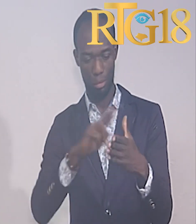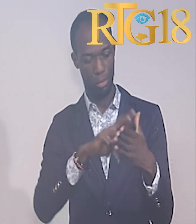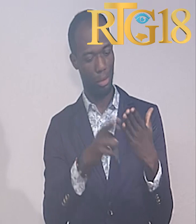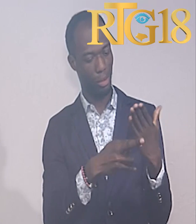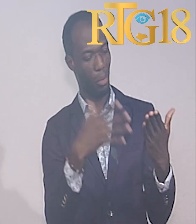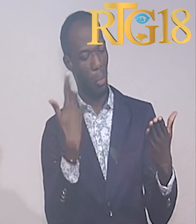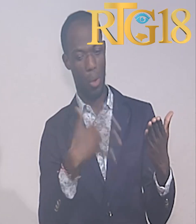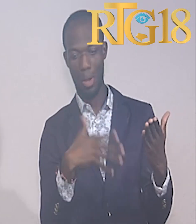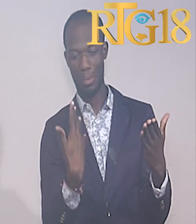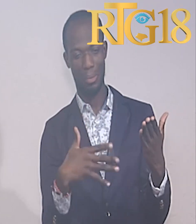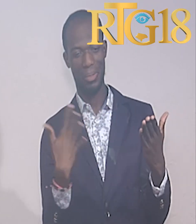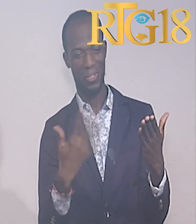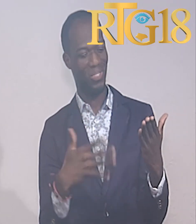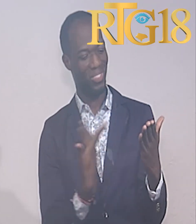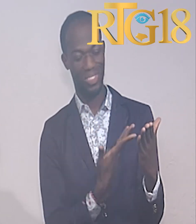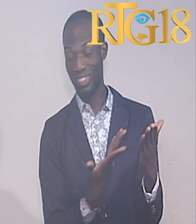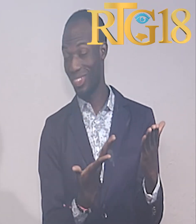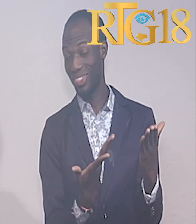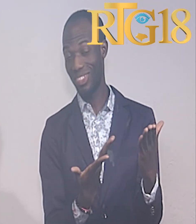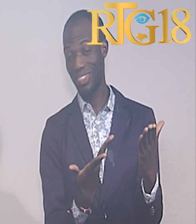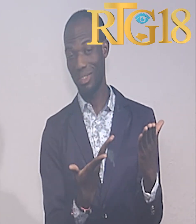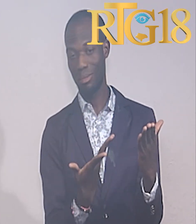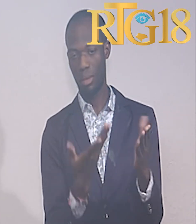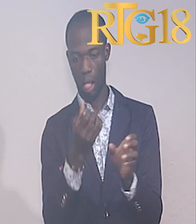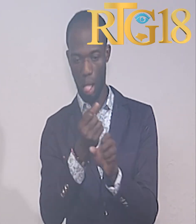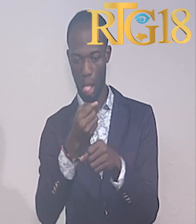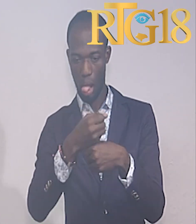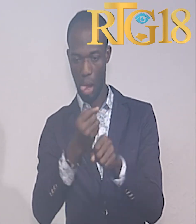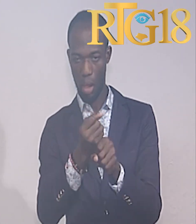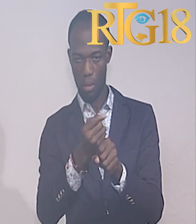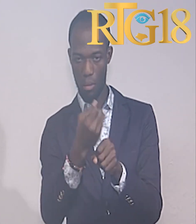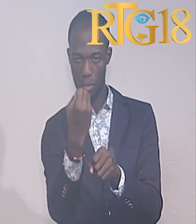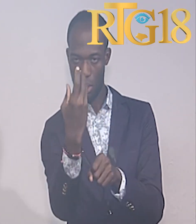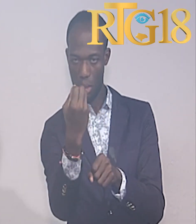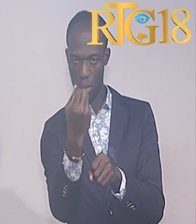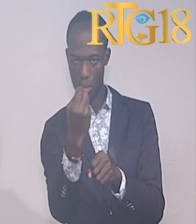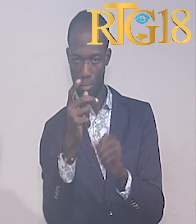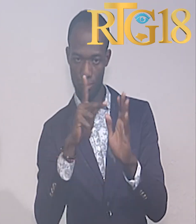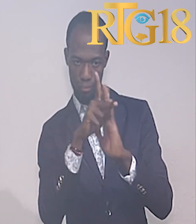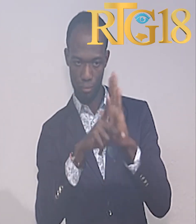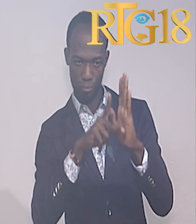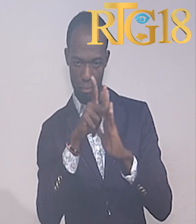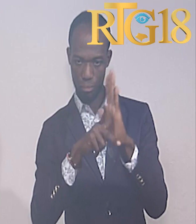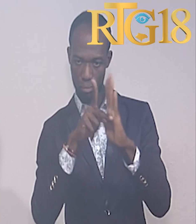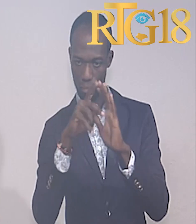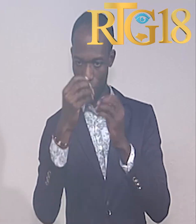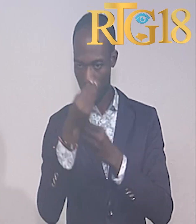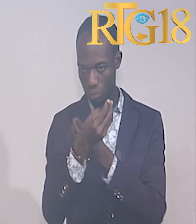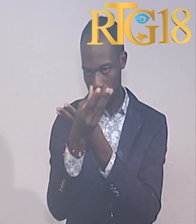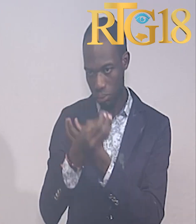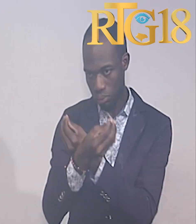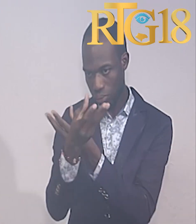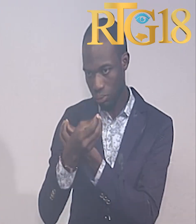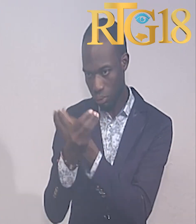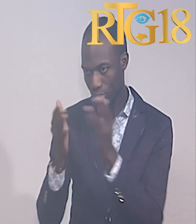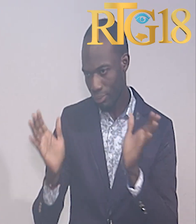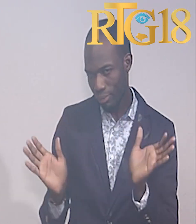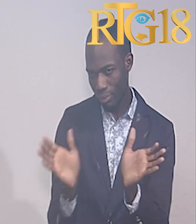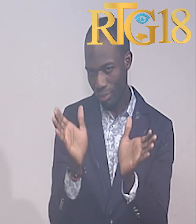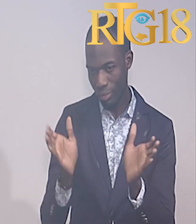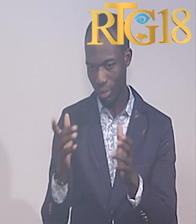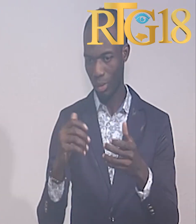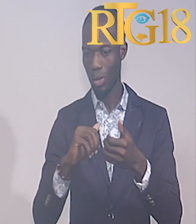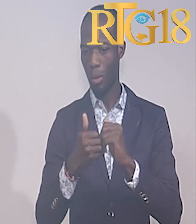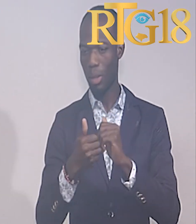concret. Nous allons produire 12 capsules vidéo d'information et de sensibilisation en